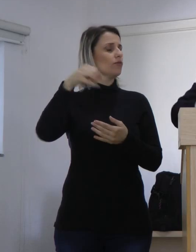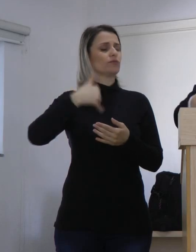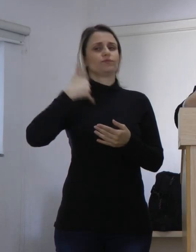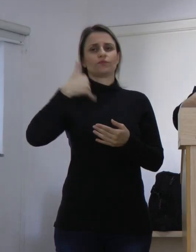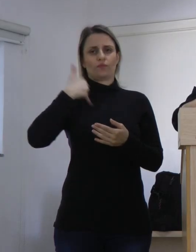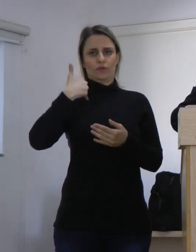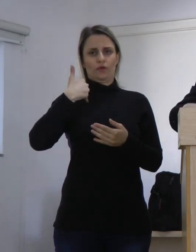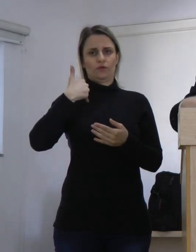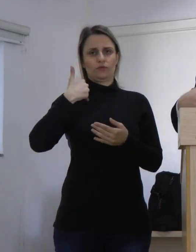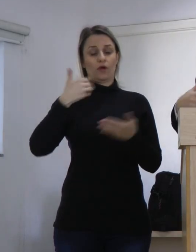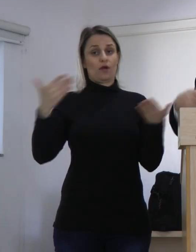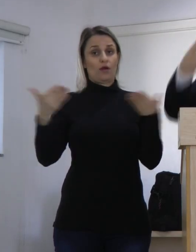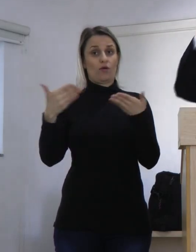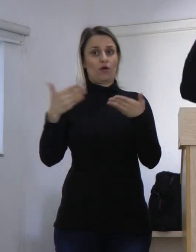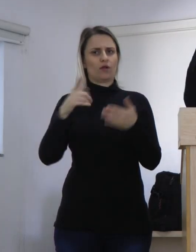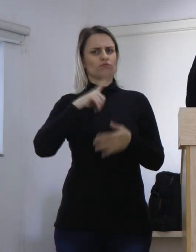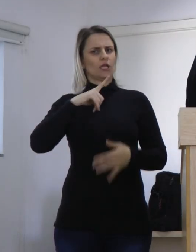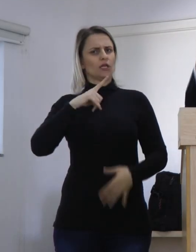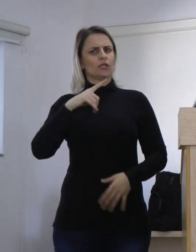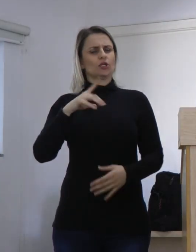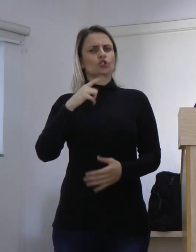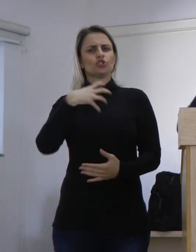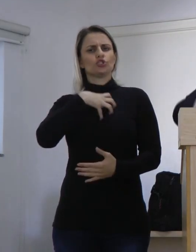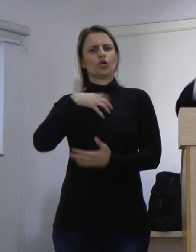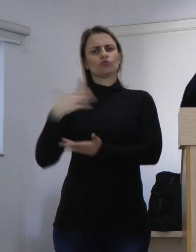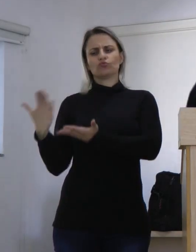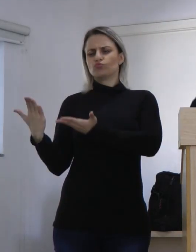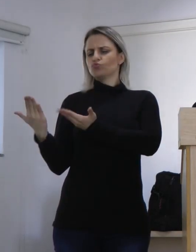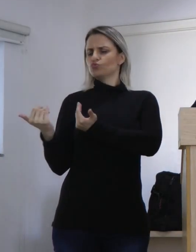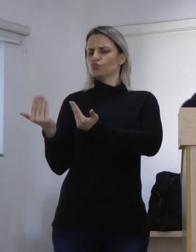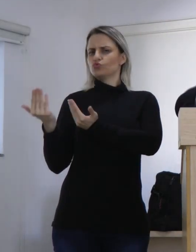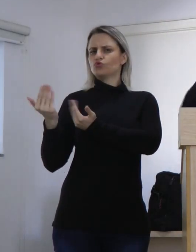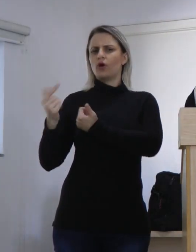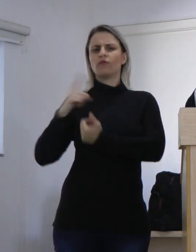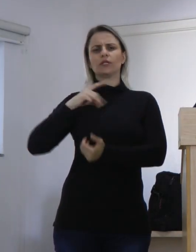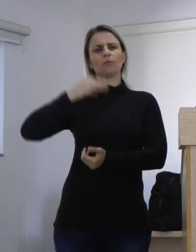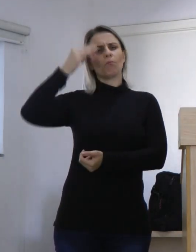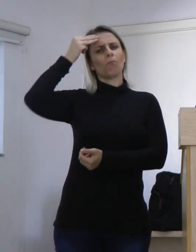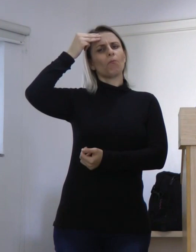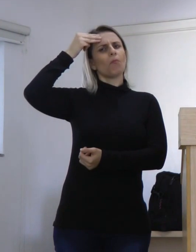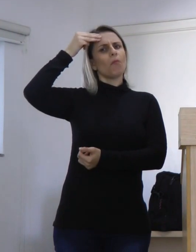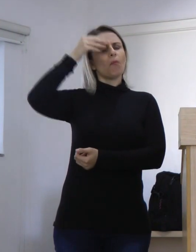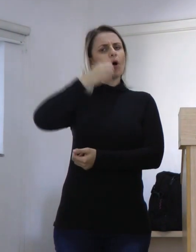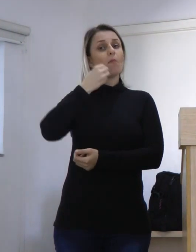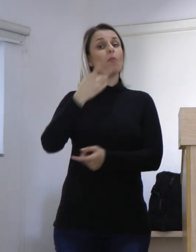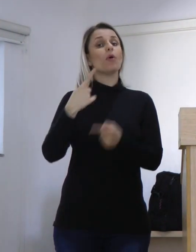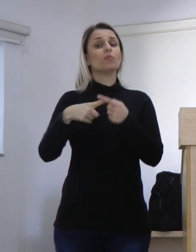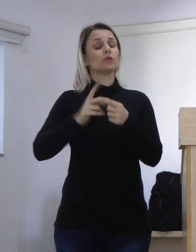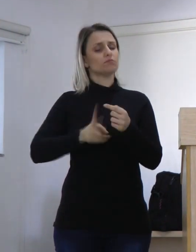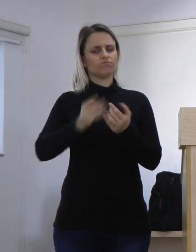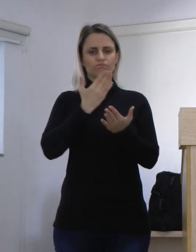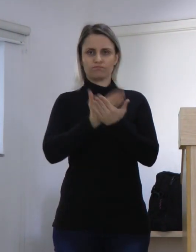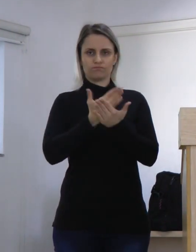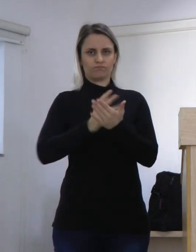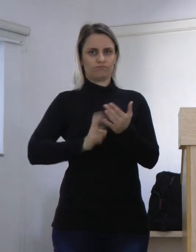com a jovialidade, com a inteligência, com a memória prodigiosa, porque está sempre estudando, sempre trabalhando.